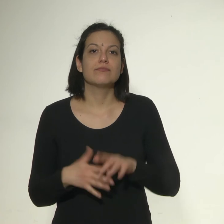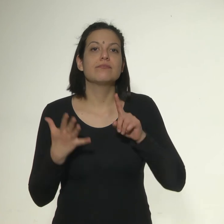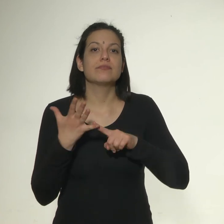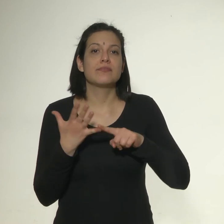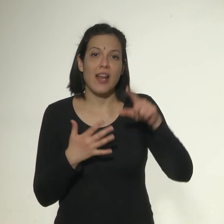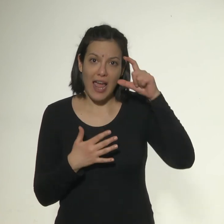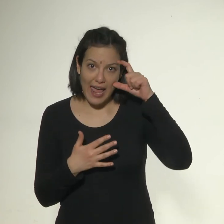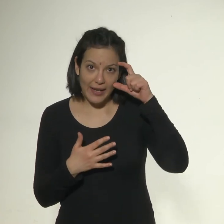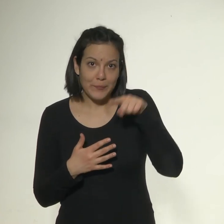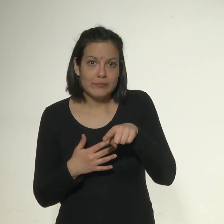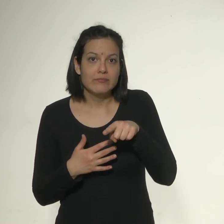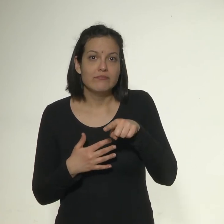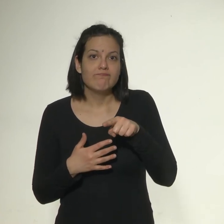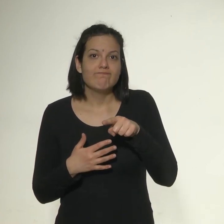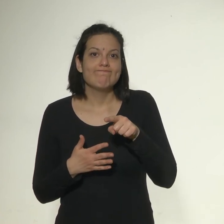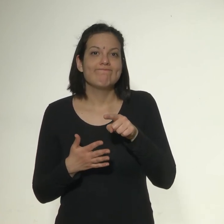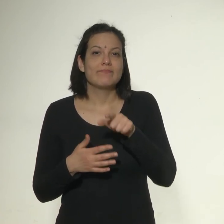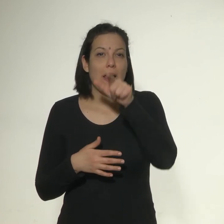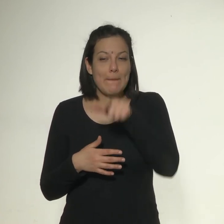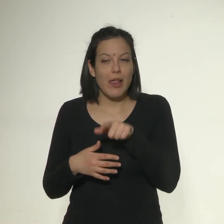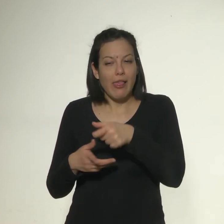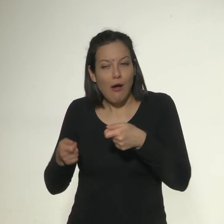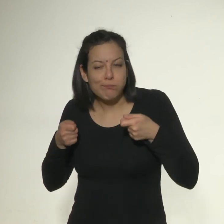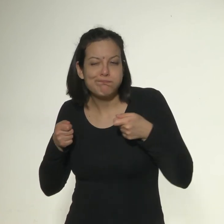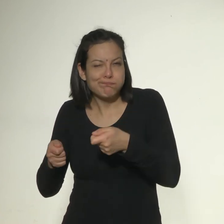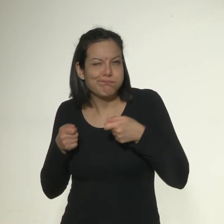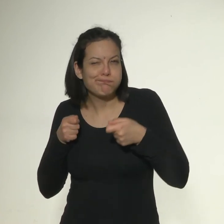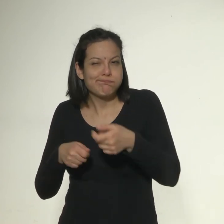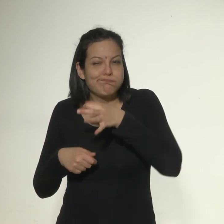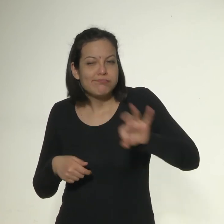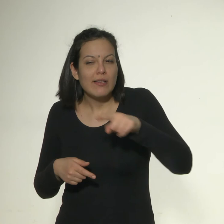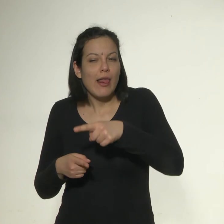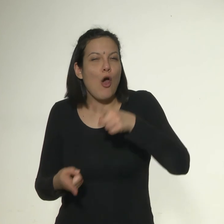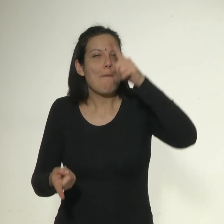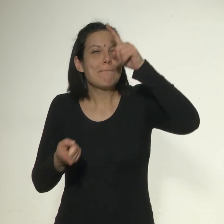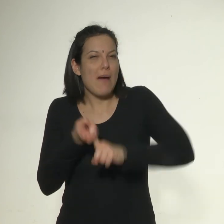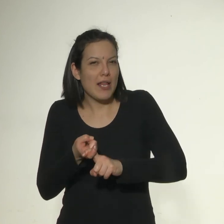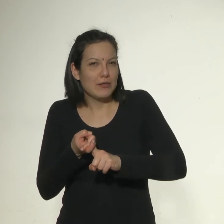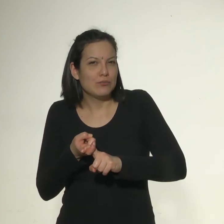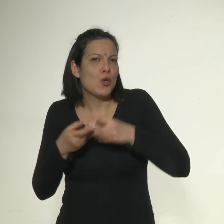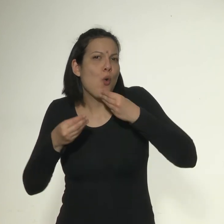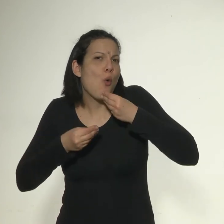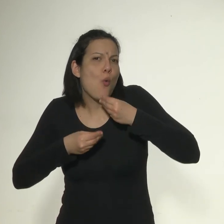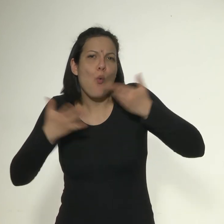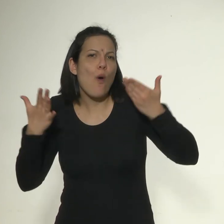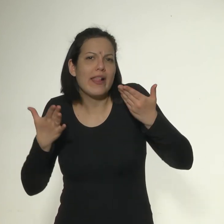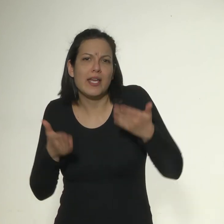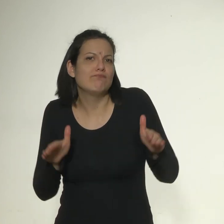E. Cuando se forzare a una persona al matrimonio o a cualquier tipo de unión